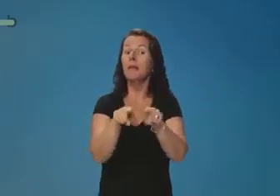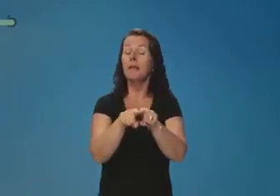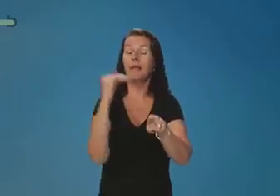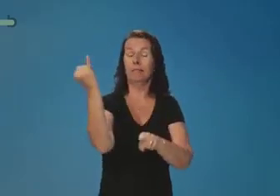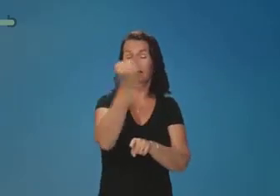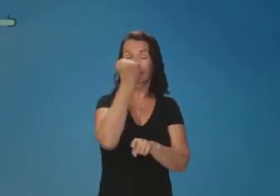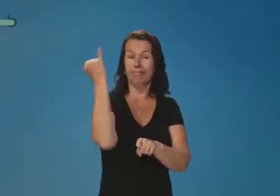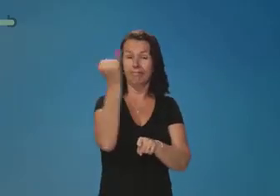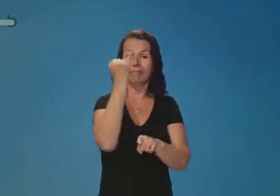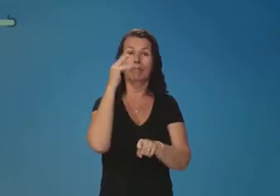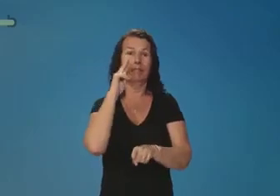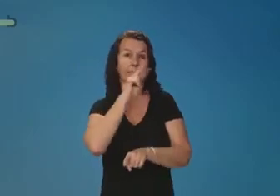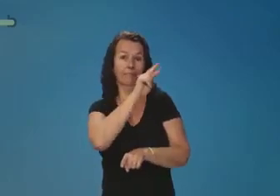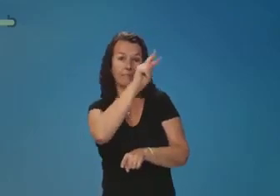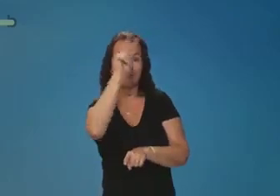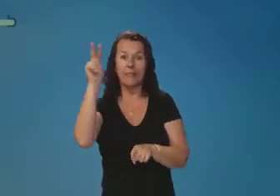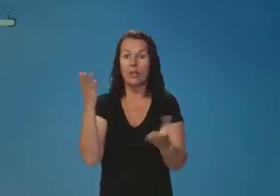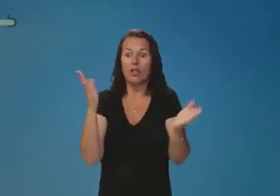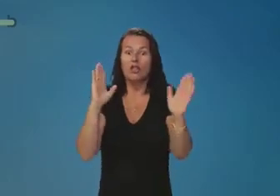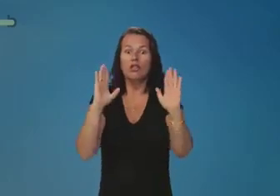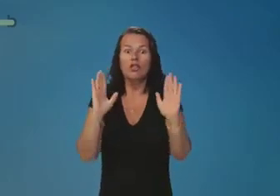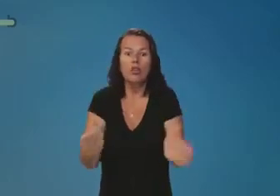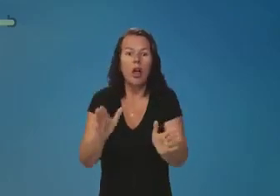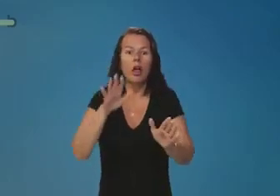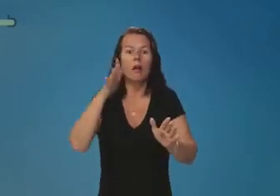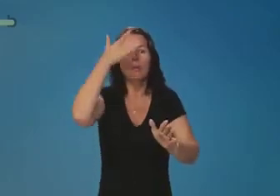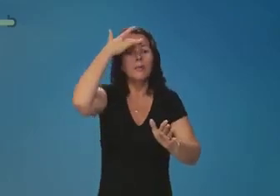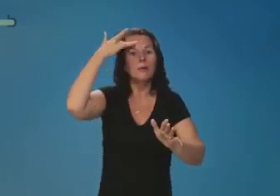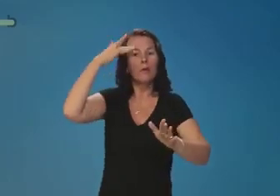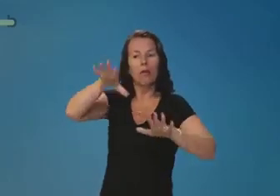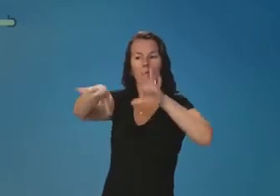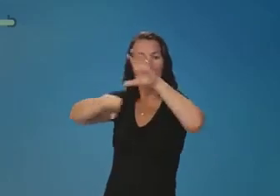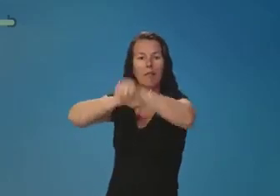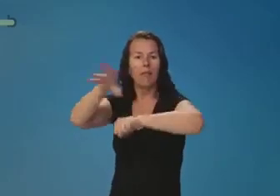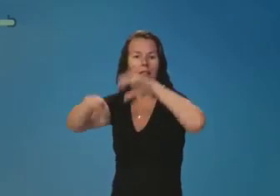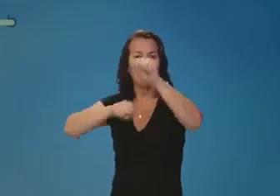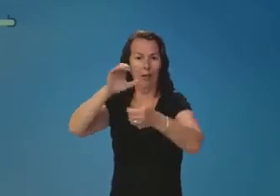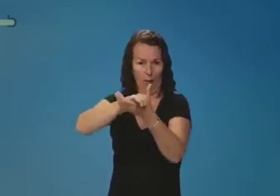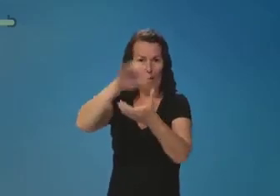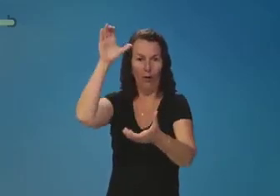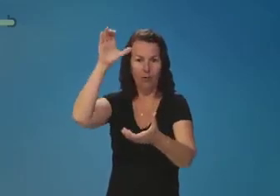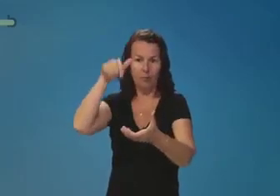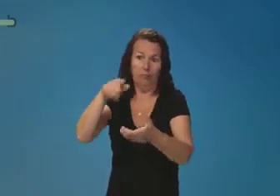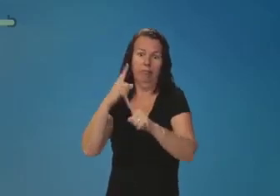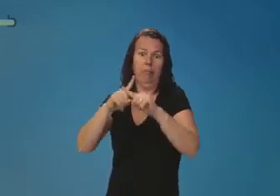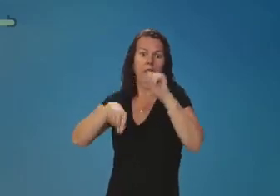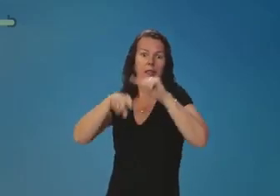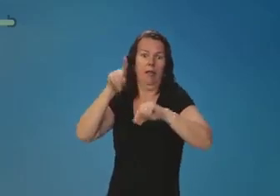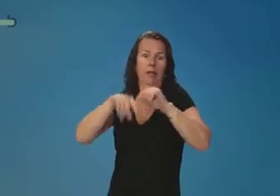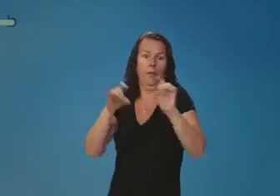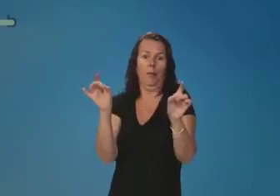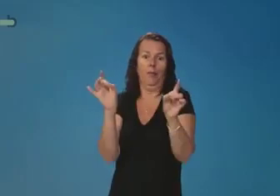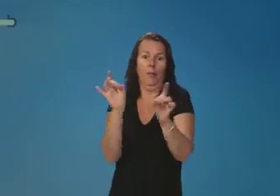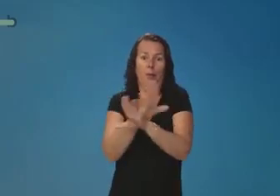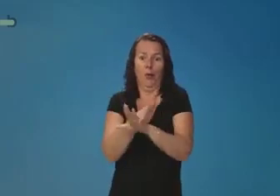da Libras já vem sendo utilizado em todo o país por pesquisadores, pois se trata de um material de domínio